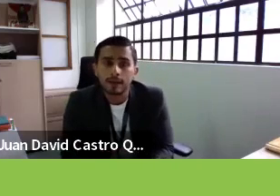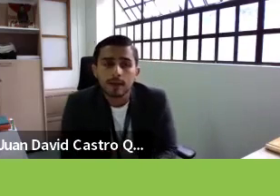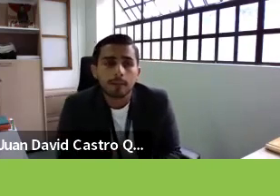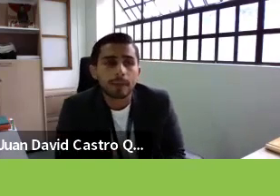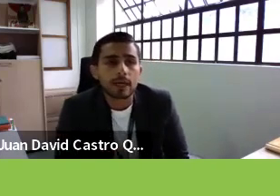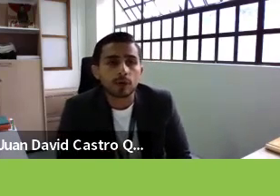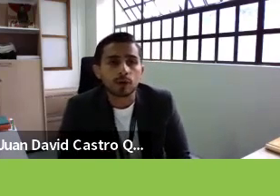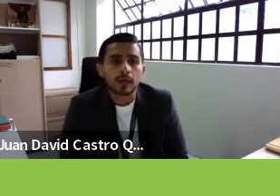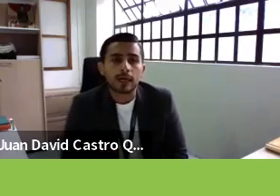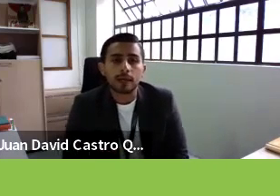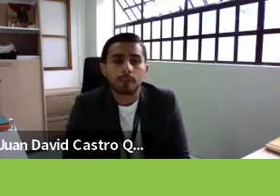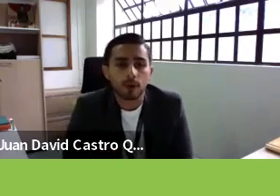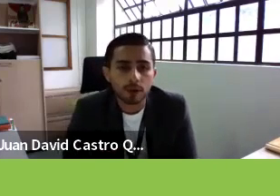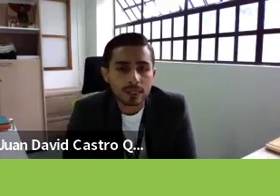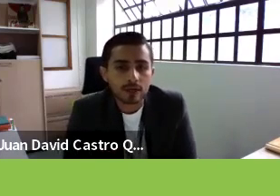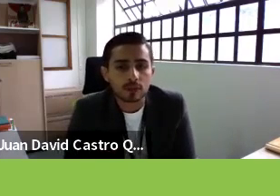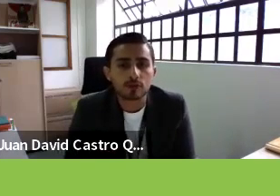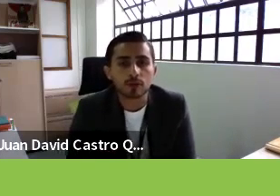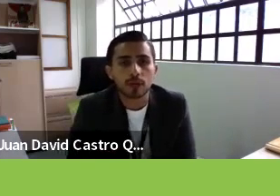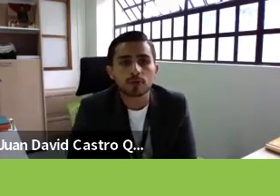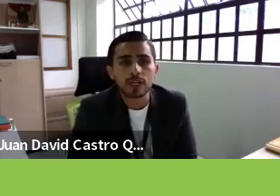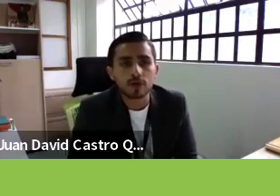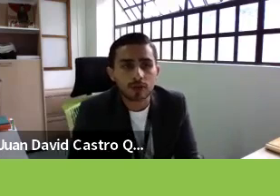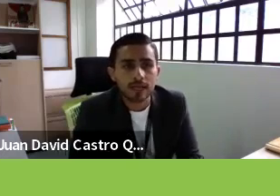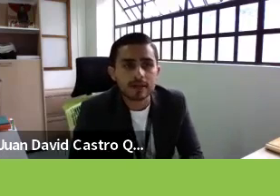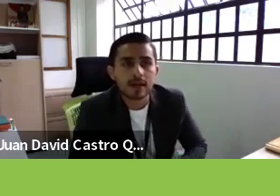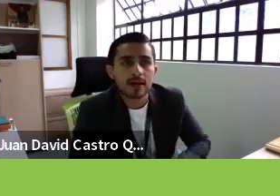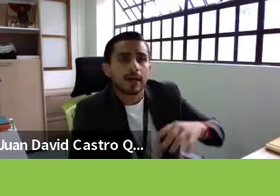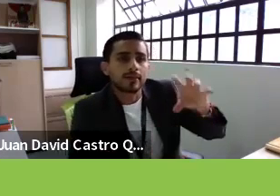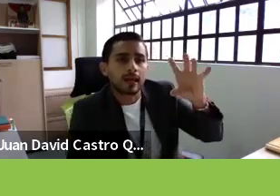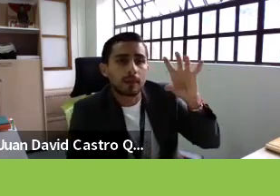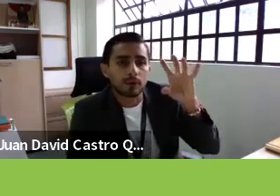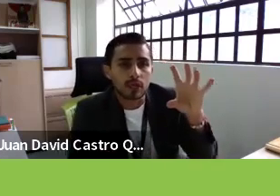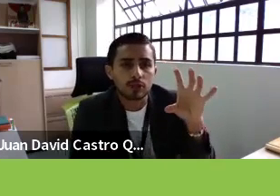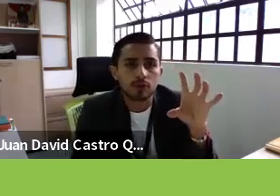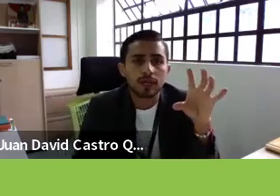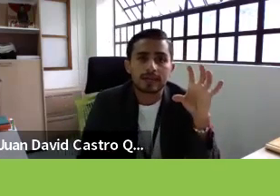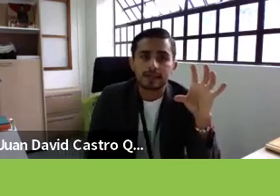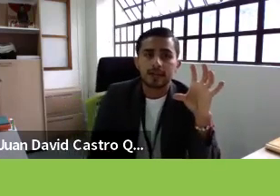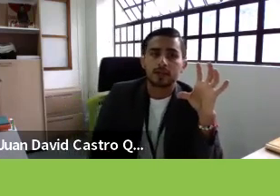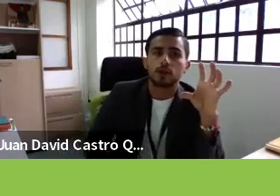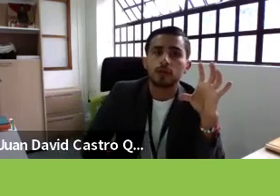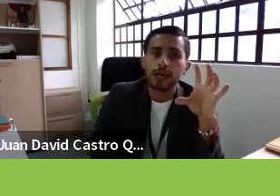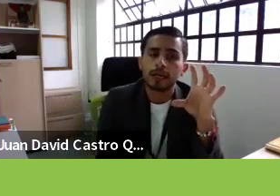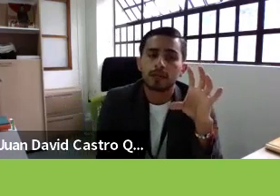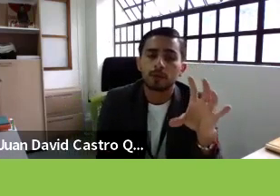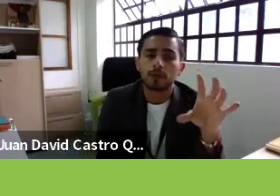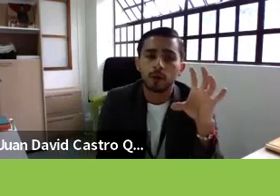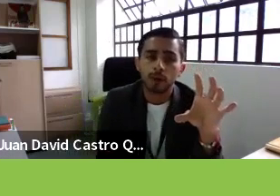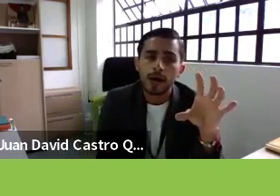pero por lo menos en este contexto encontramos una discordancia entre el proceso de la ciencia y la tecnología en términos de mejora